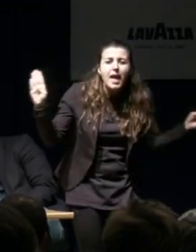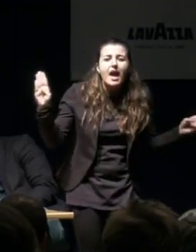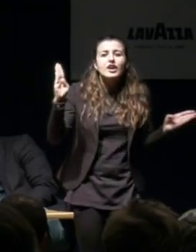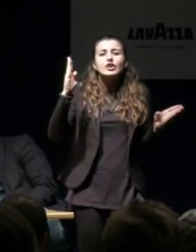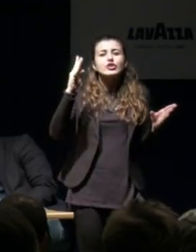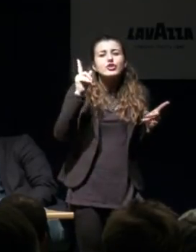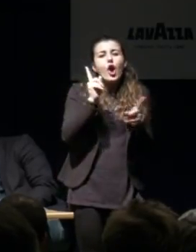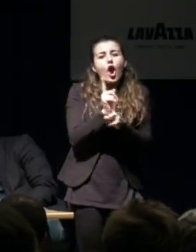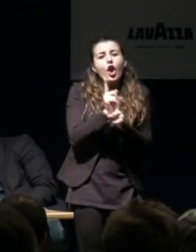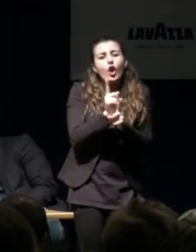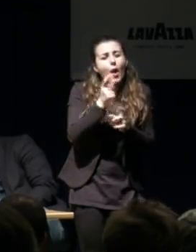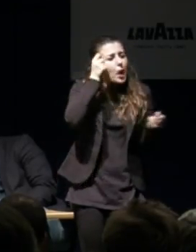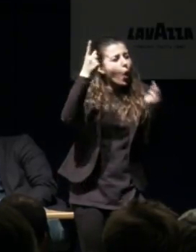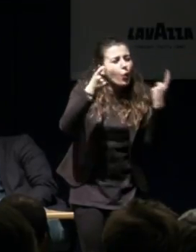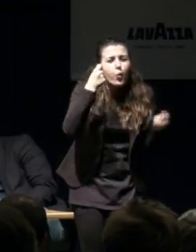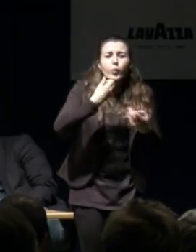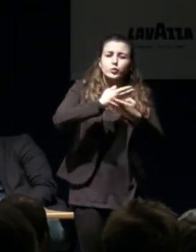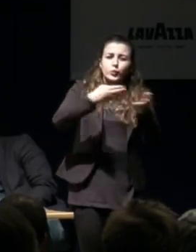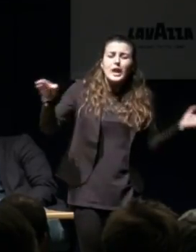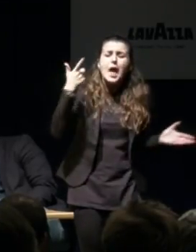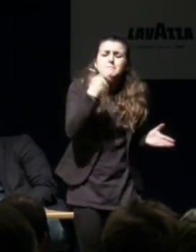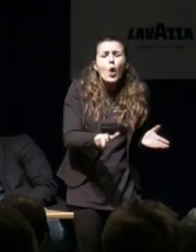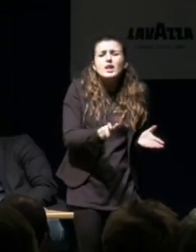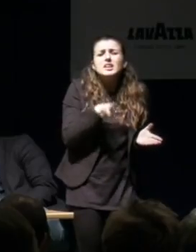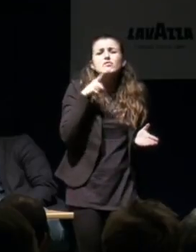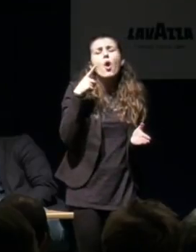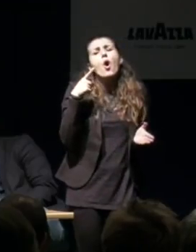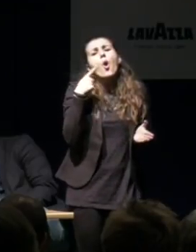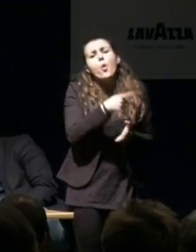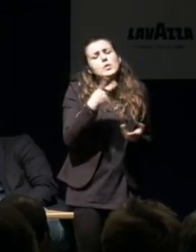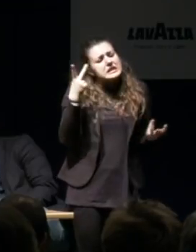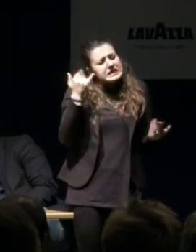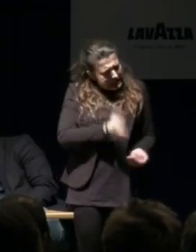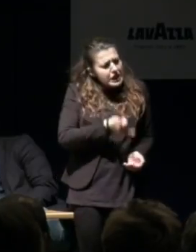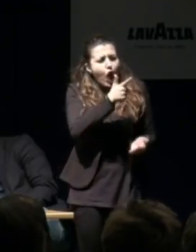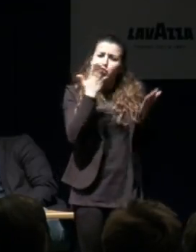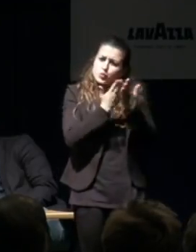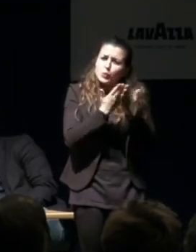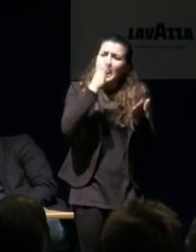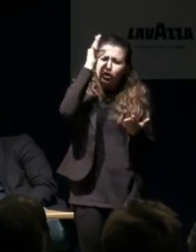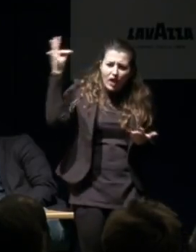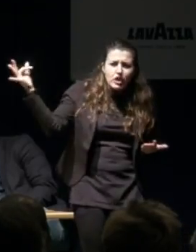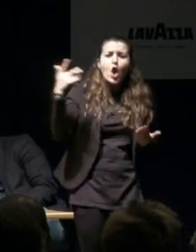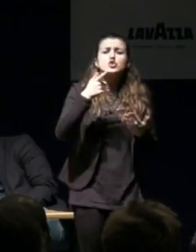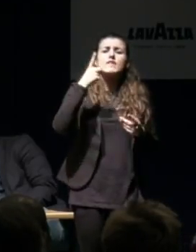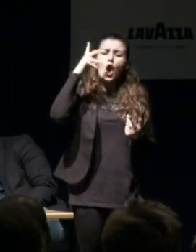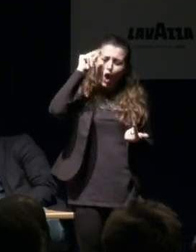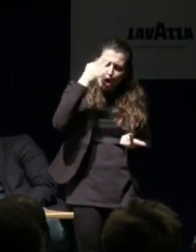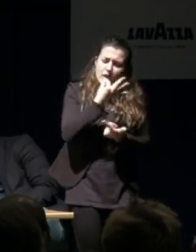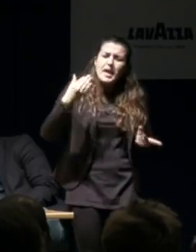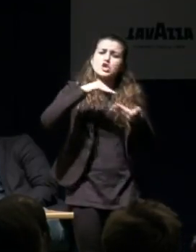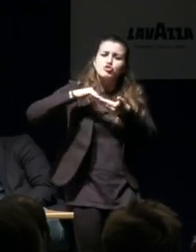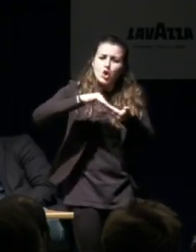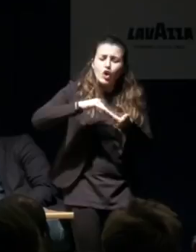anche sul piano culturale perché non aveva un ci aveva studiato filosofia sapeva di sociologia ma